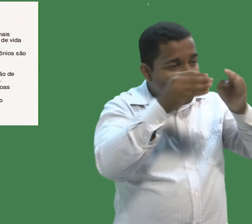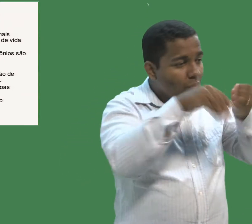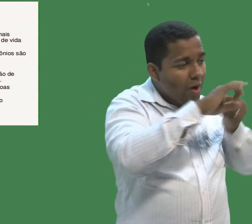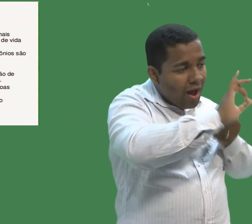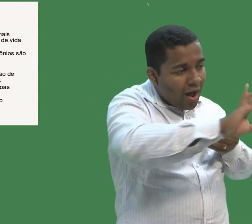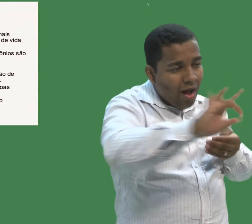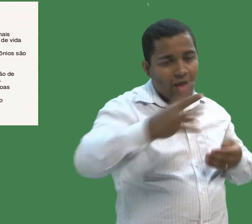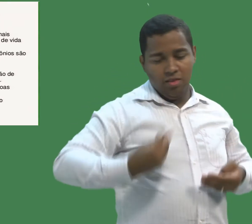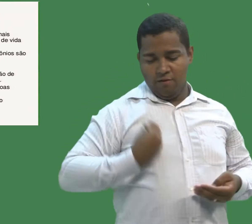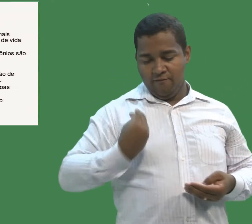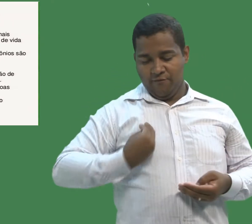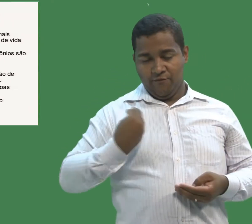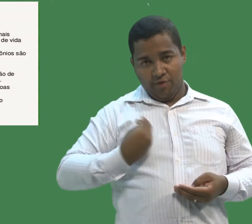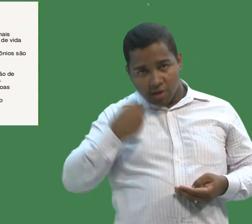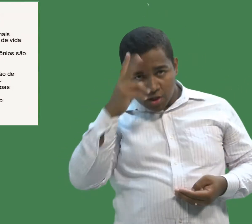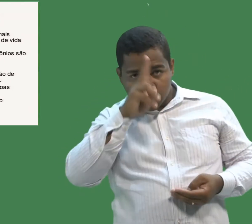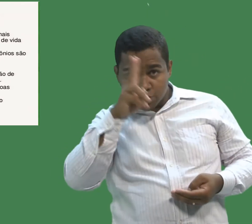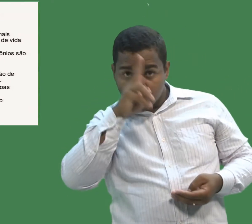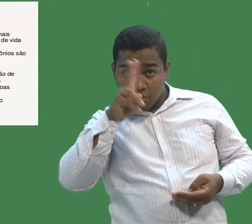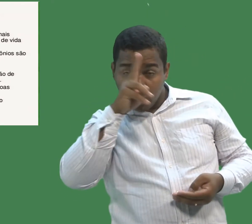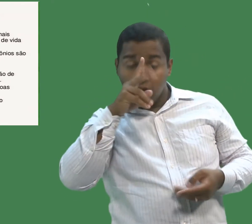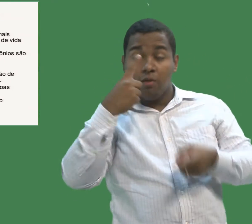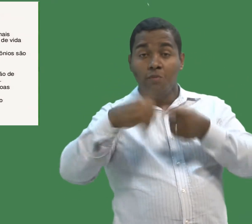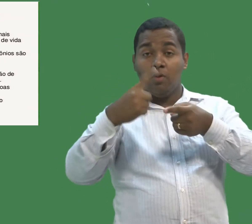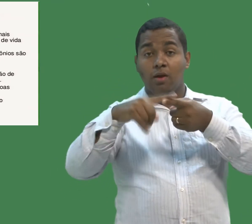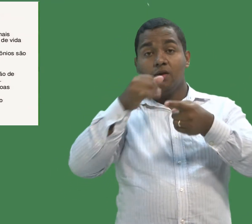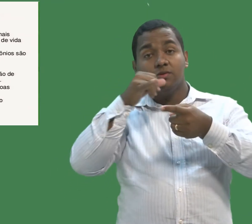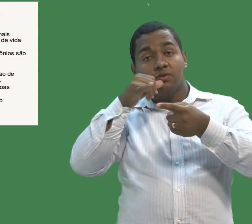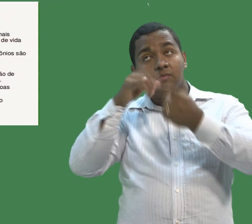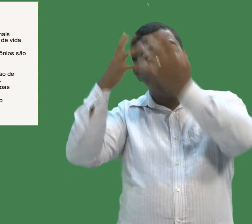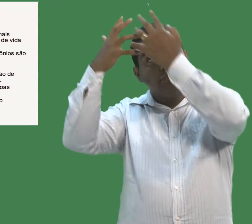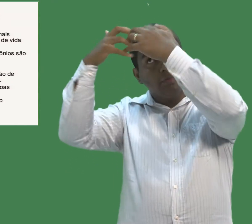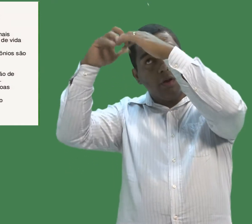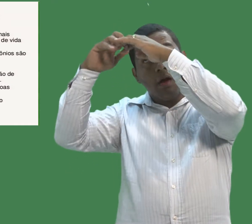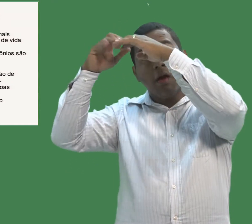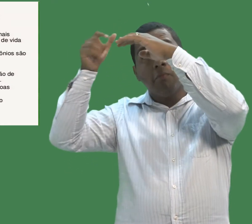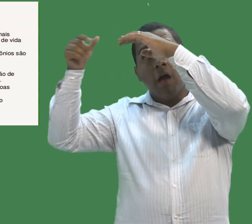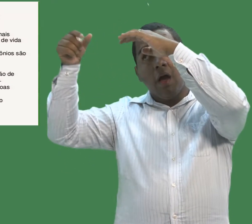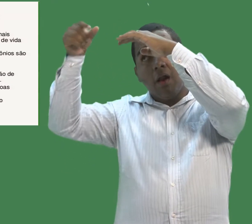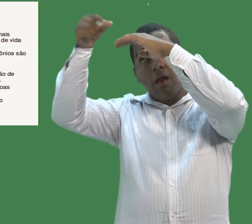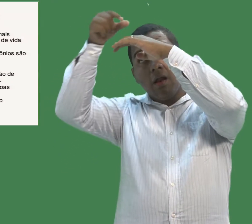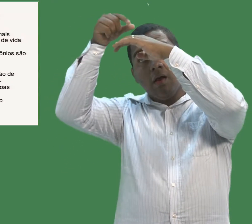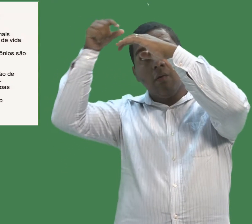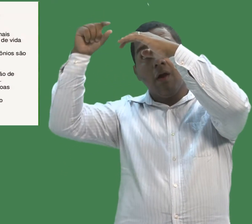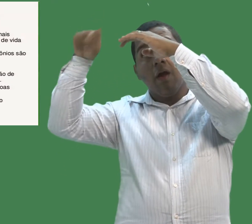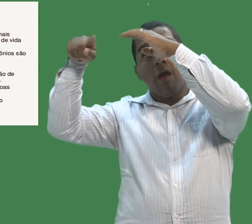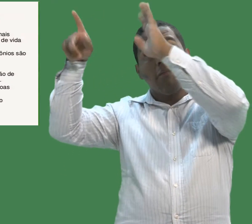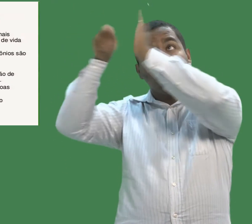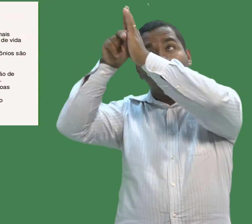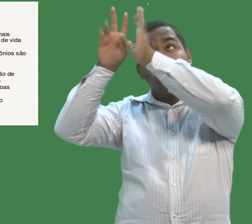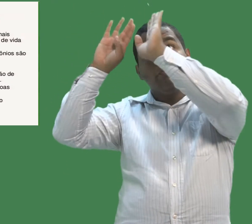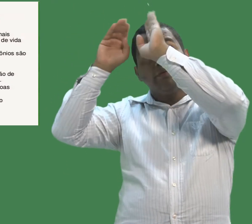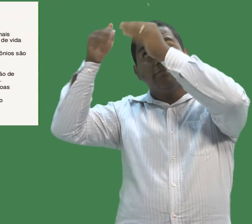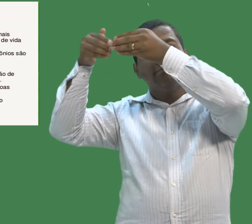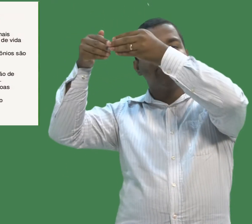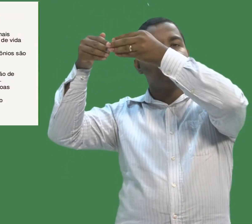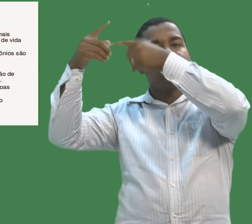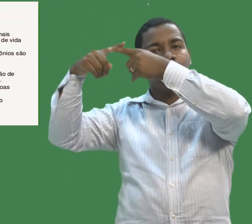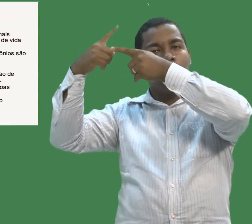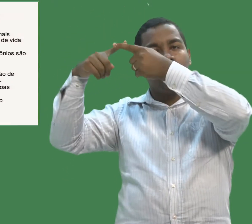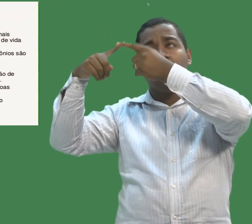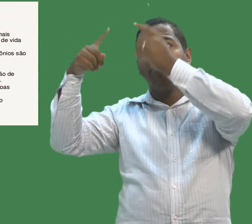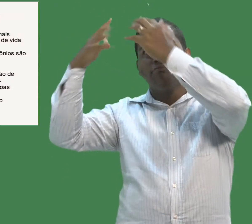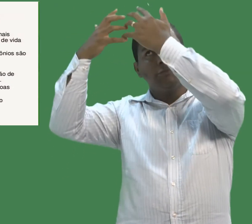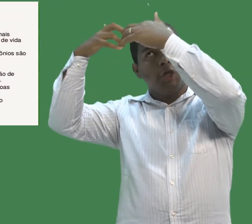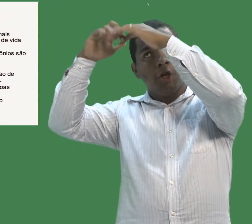cada pessoa. Temos várias áreas do cérebro em que os neurônios são destinados a processar coisas específicas. O cérebro